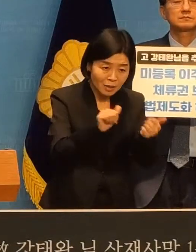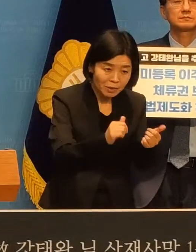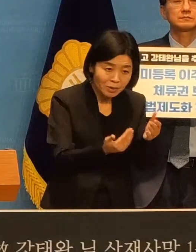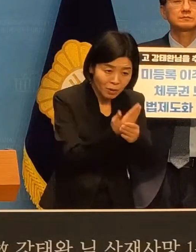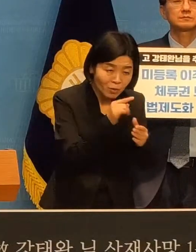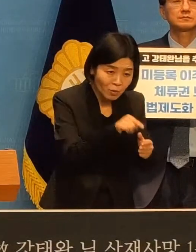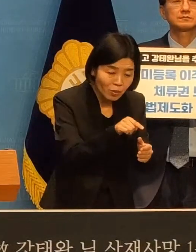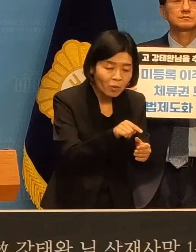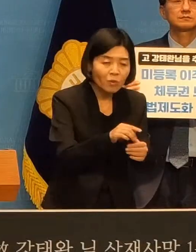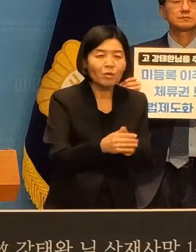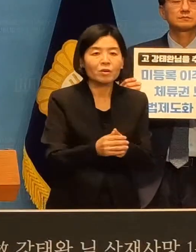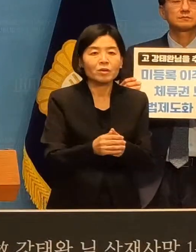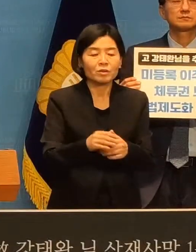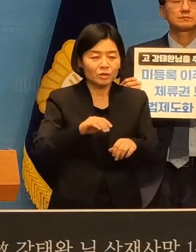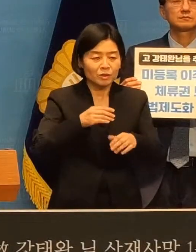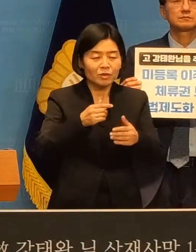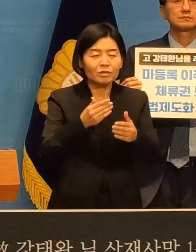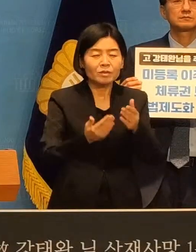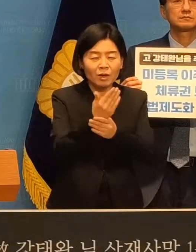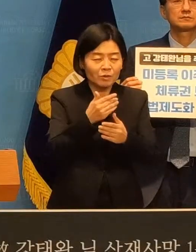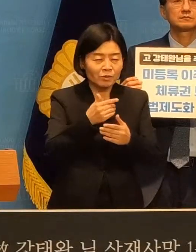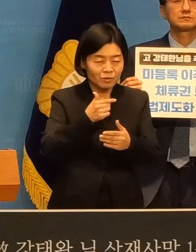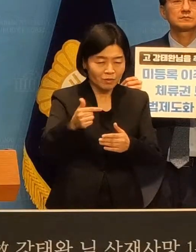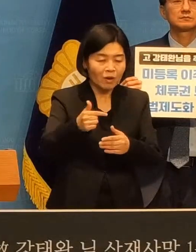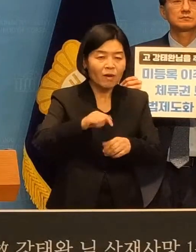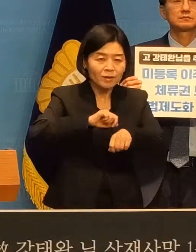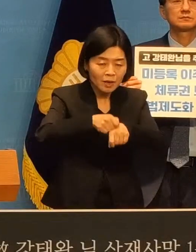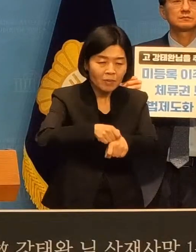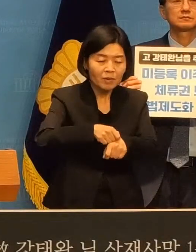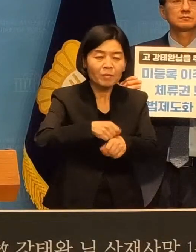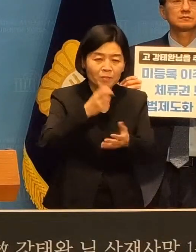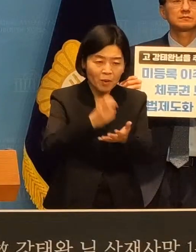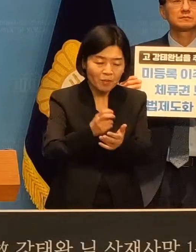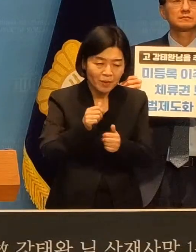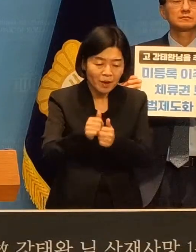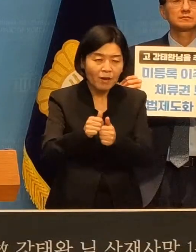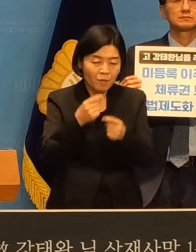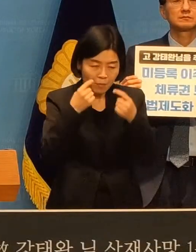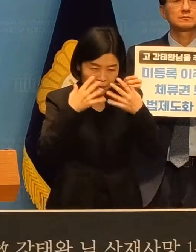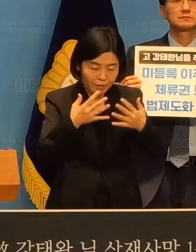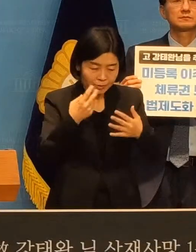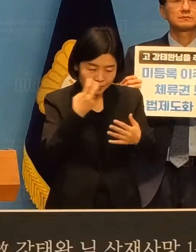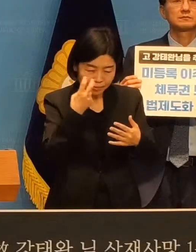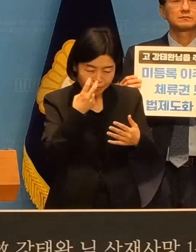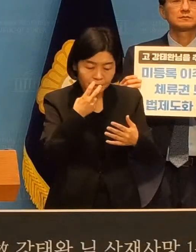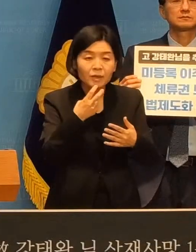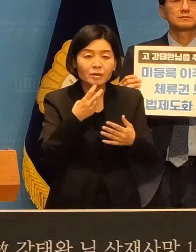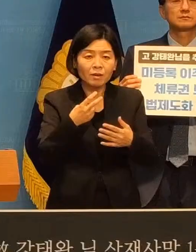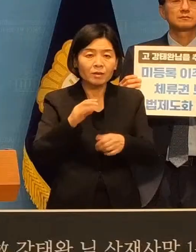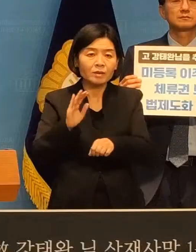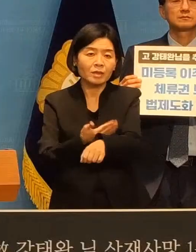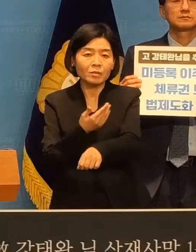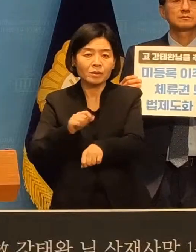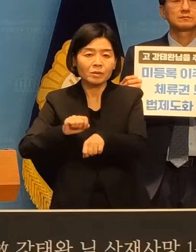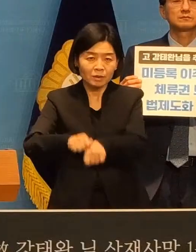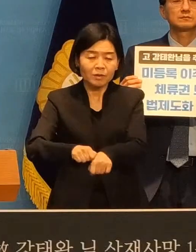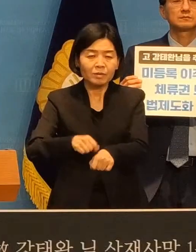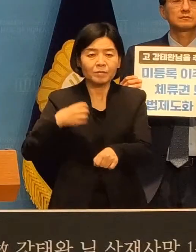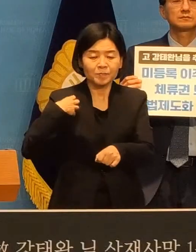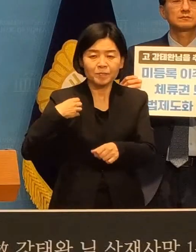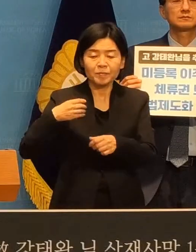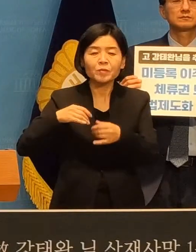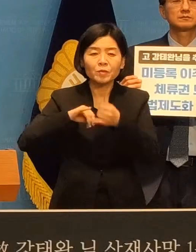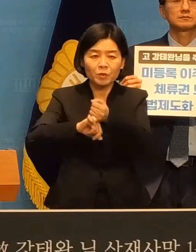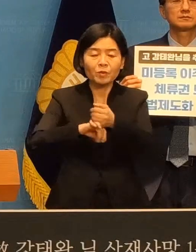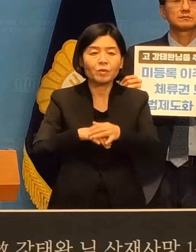중대재해처벌법상 신속한 수사를 진행하고 책임자를 엄중 처벌하라. 고 강태환의 삶을 기억하며 그의